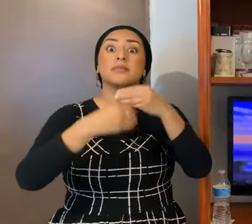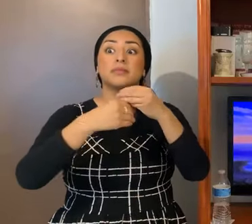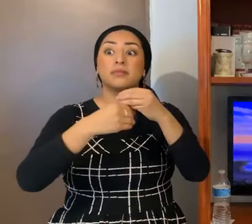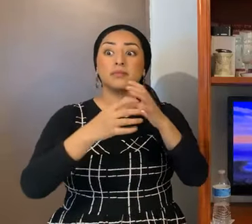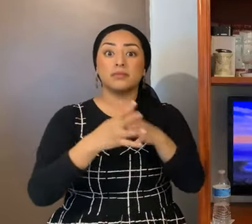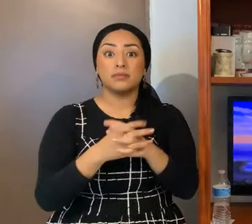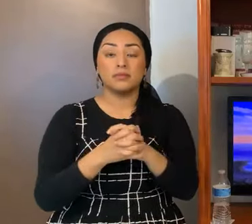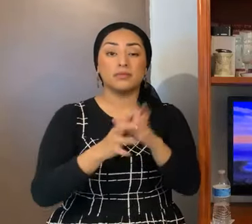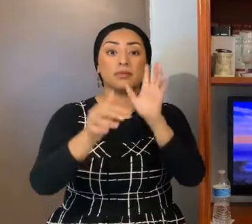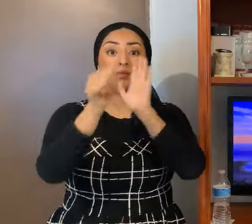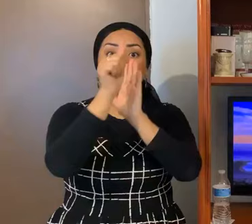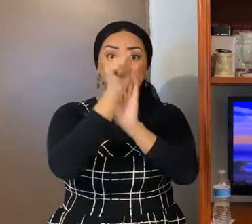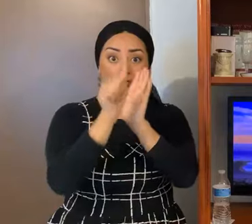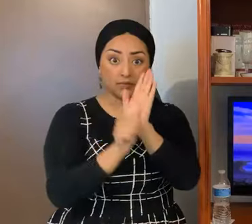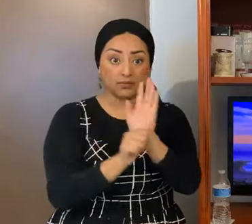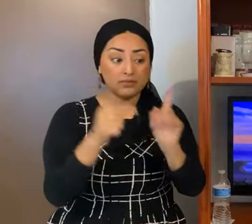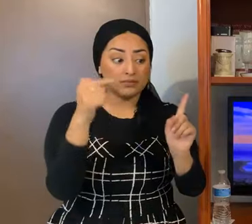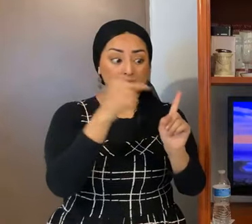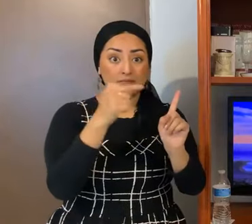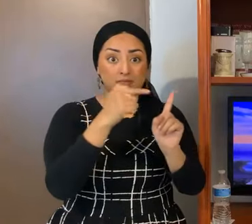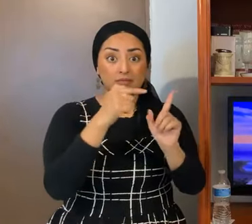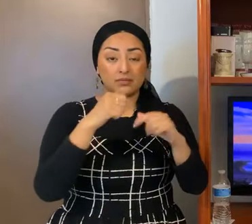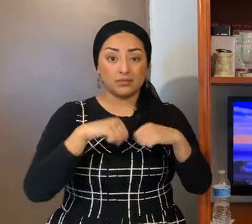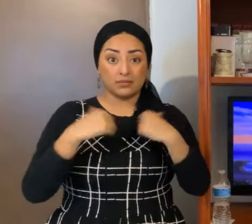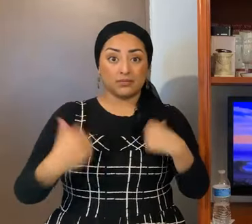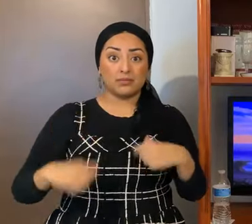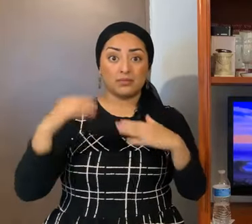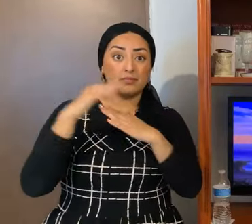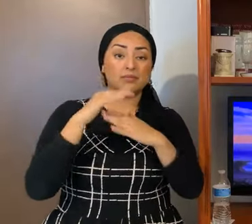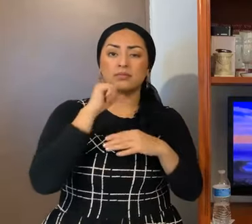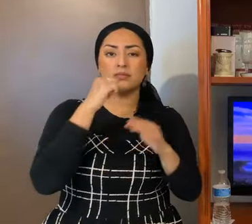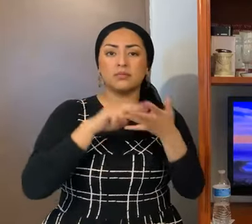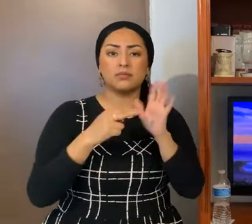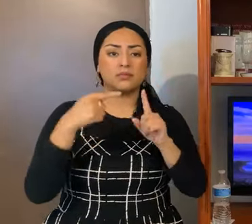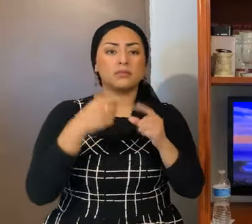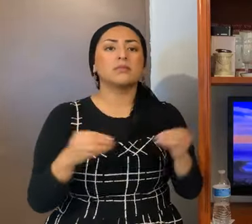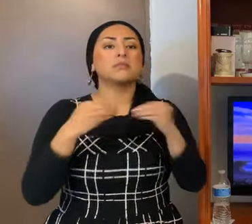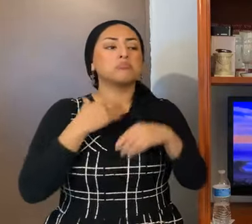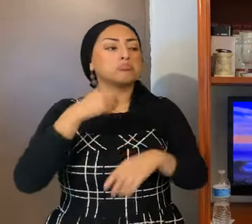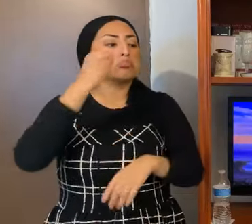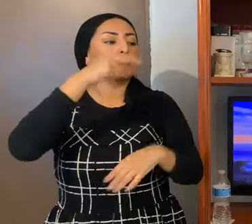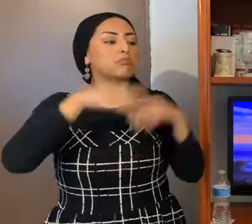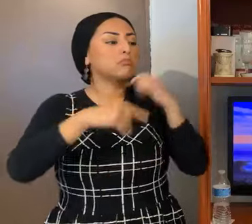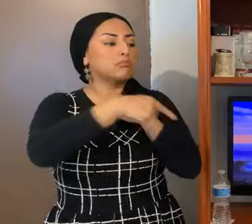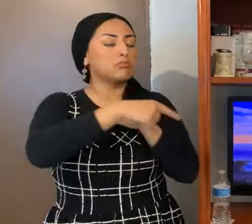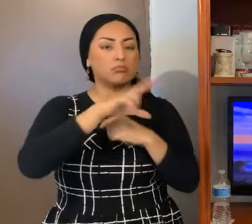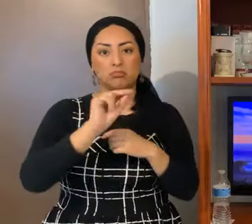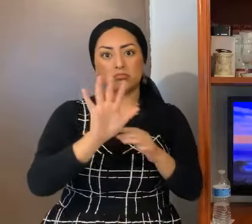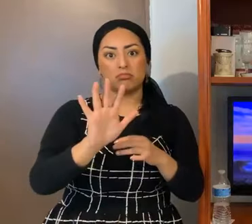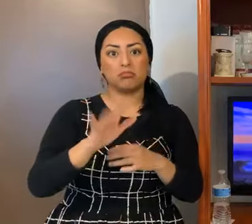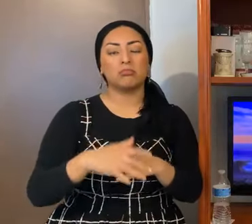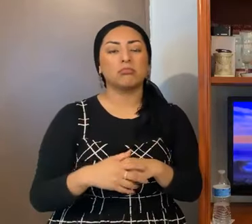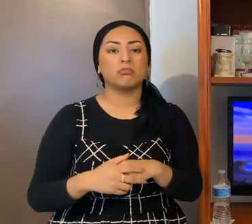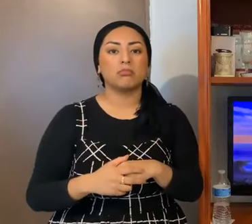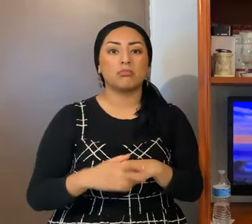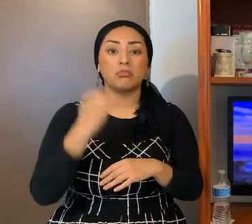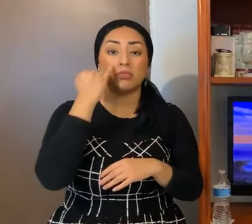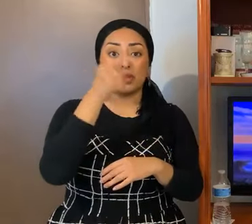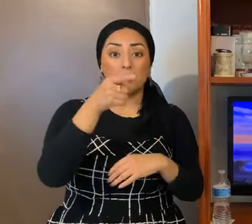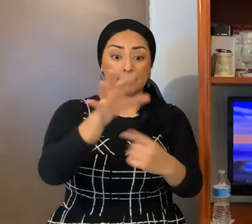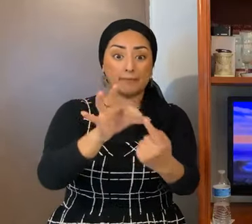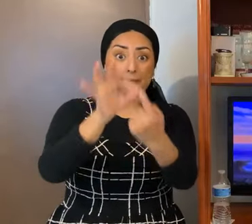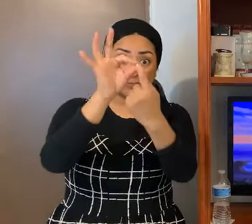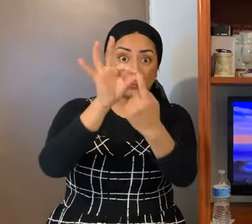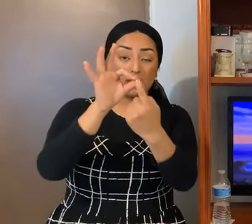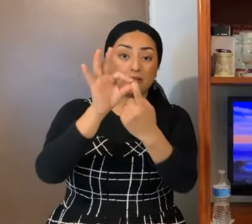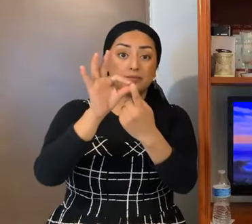el hecho de que Aarón fuera el sumo Cohen no lo hacía más que los demás. Eso es algo que hay que aclarar. Quien tiene un